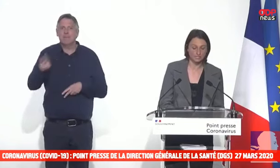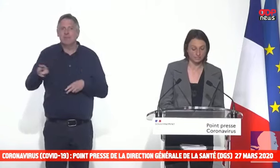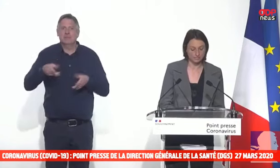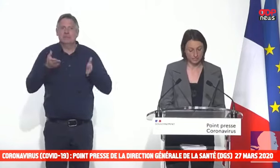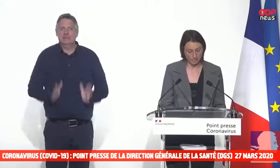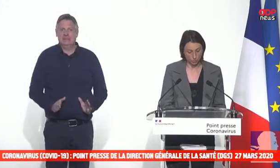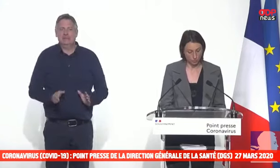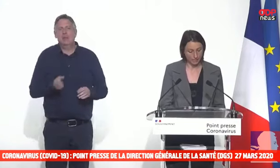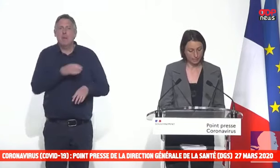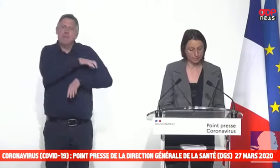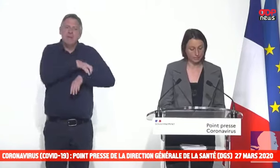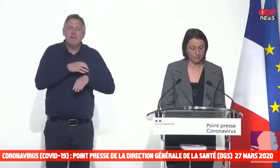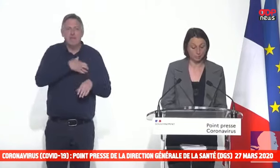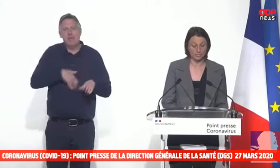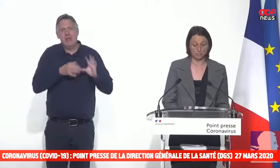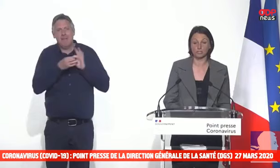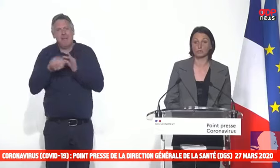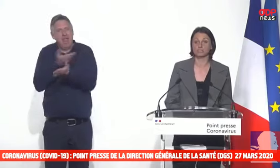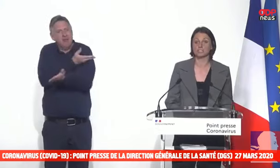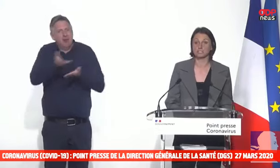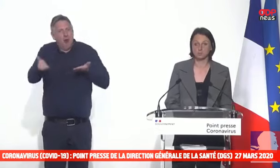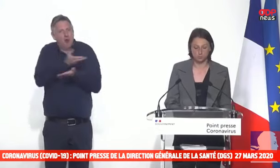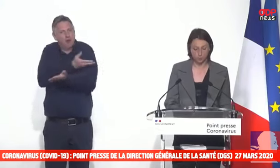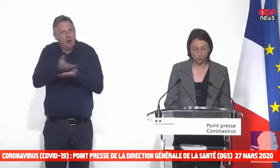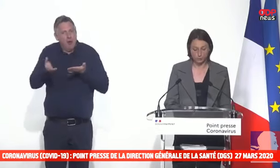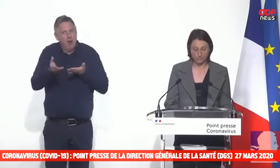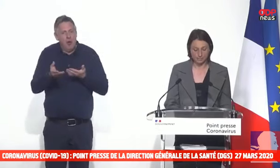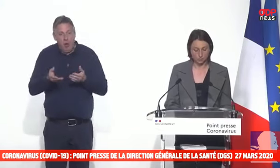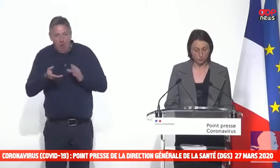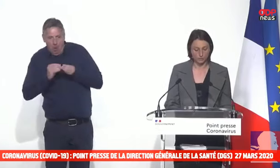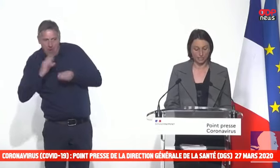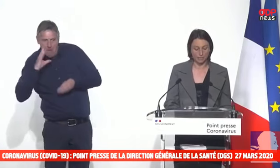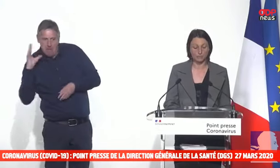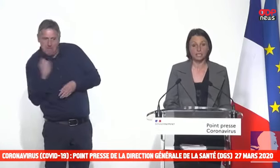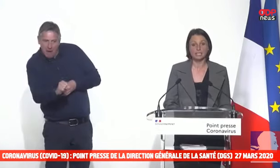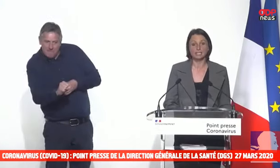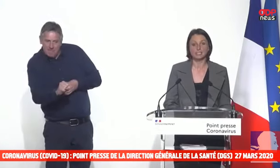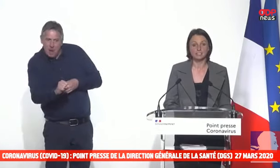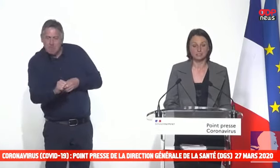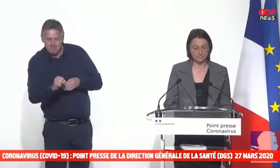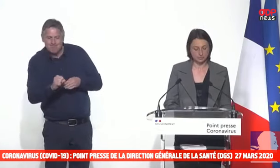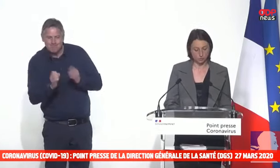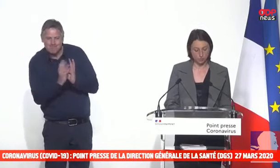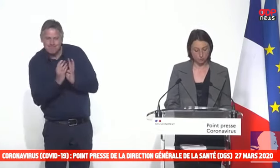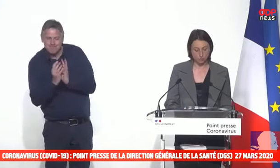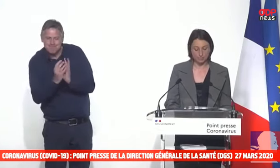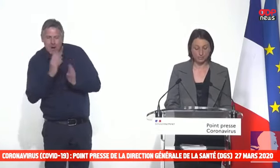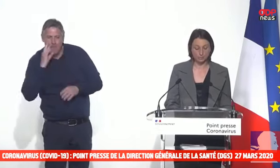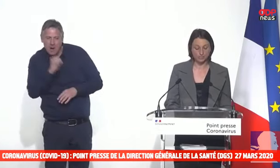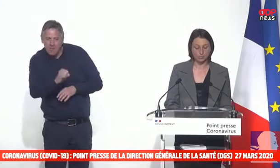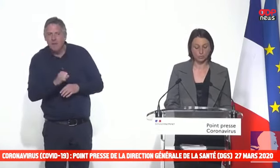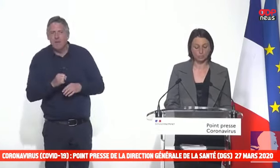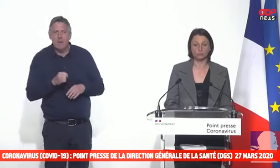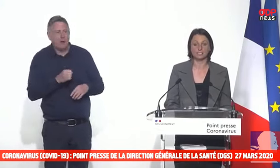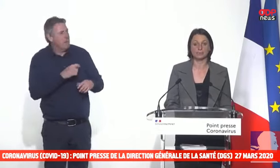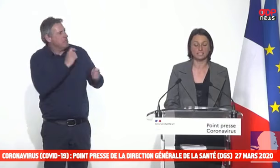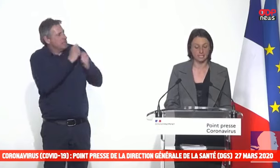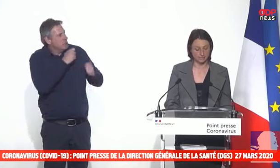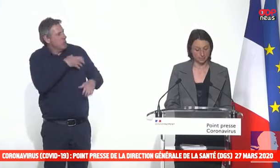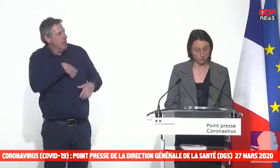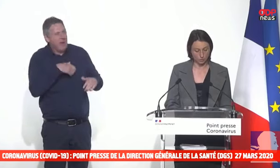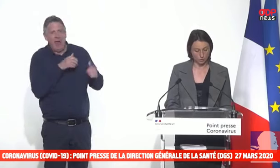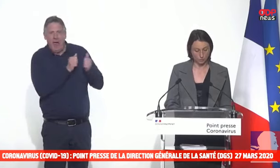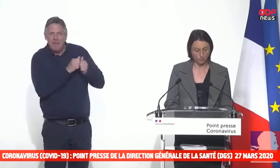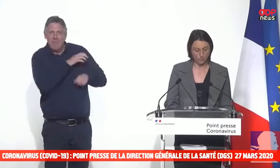entre le préfet et le maire qui observeraient une telle situation problématique sur le terrain et ils définissent ensemble les dispositions les plus adaptées